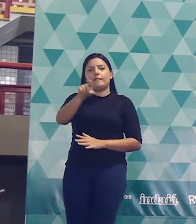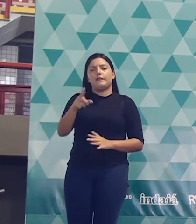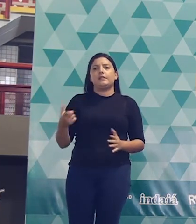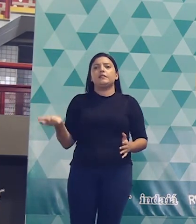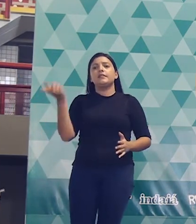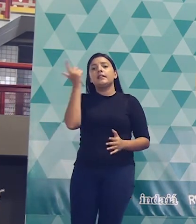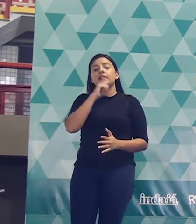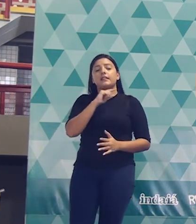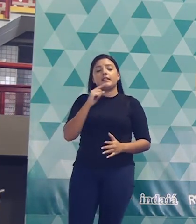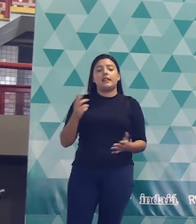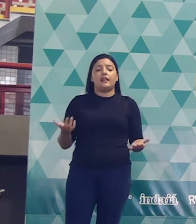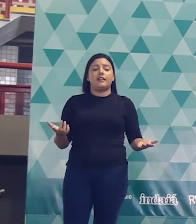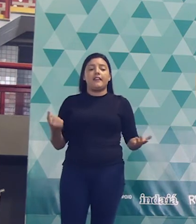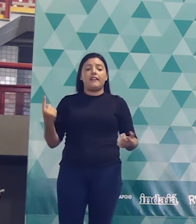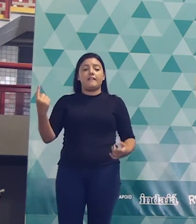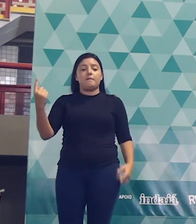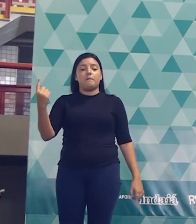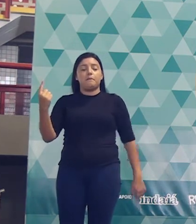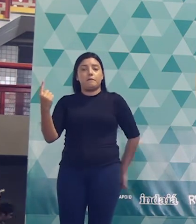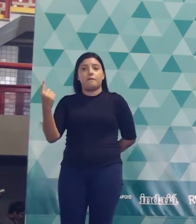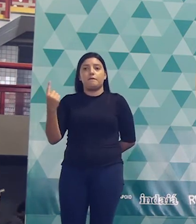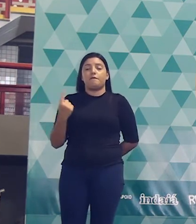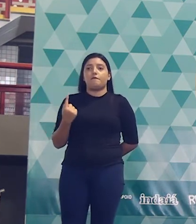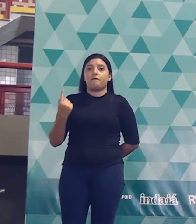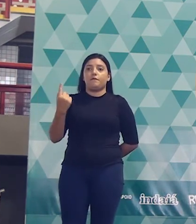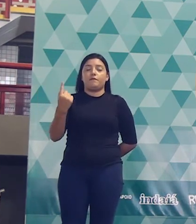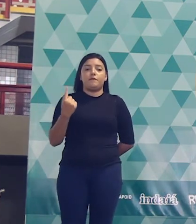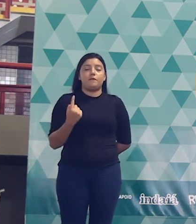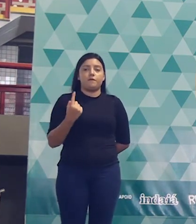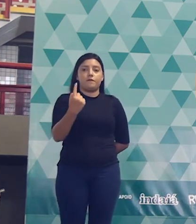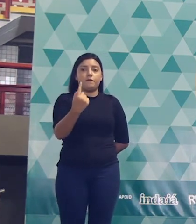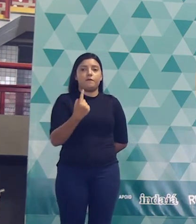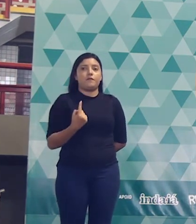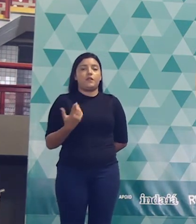Quem são os que vêm? Quem são os que vêm?